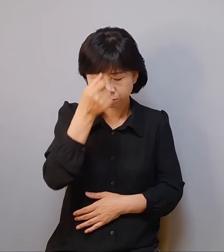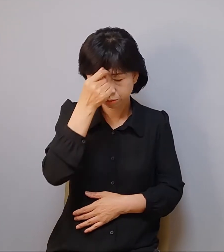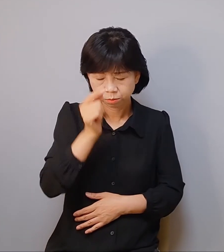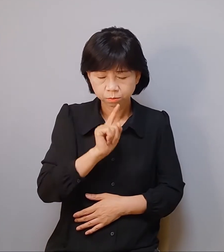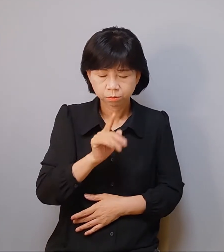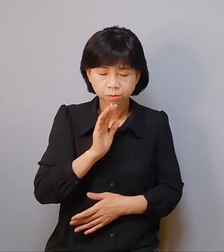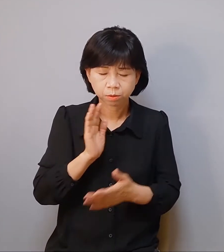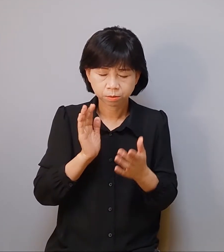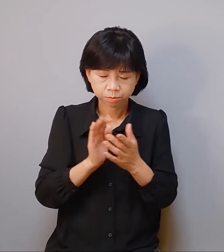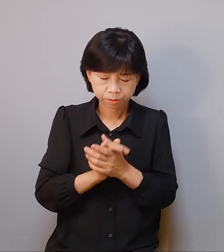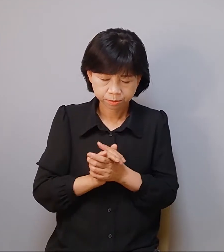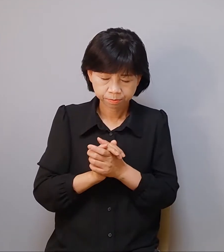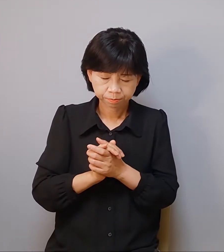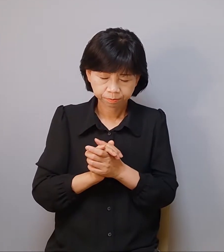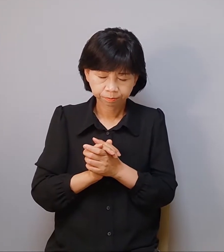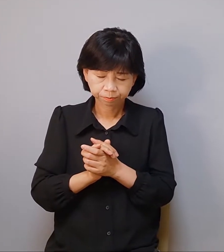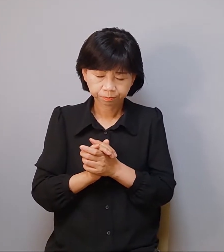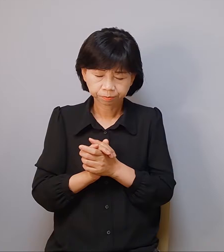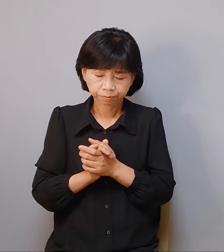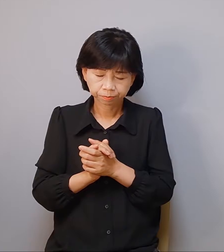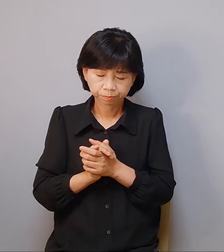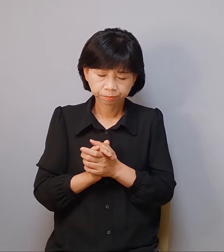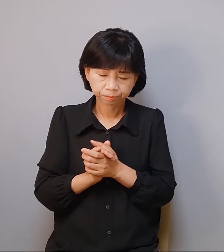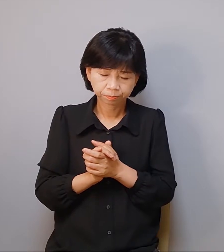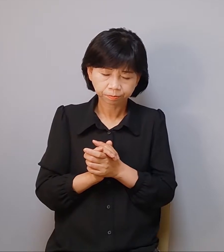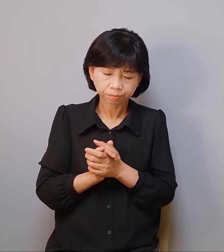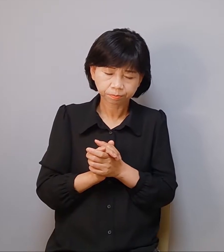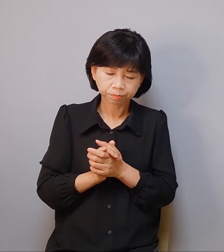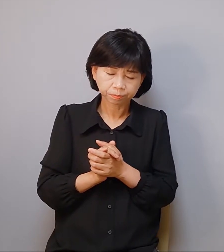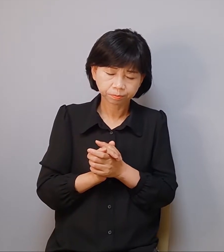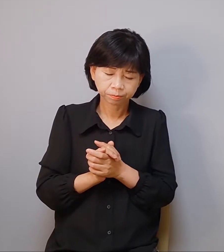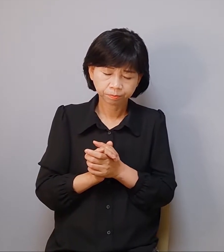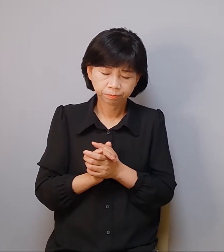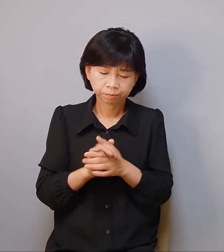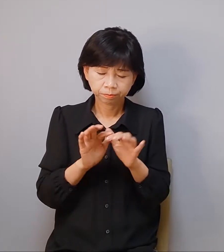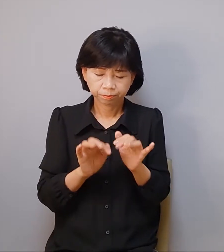기도드립니다. 아멘. 아멘.